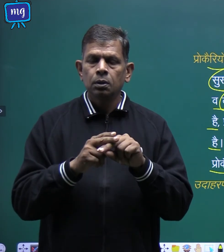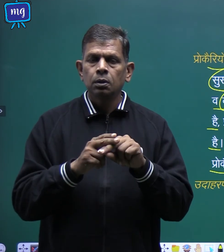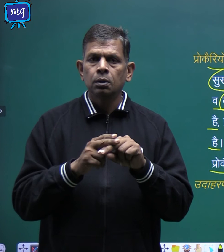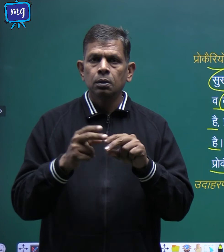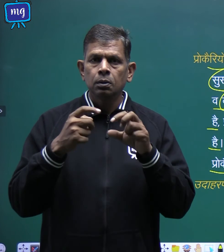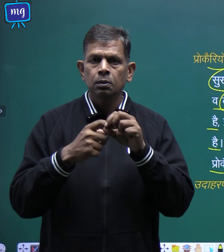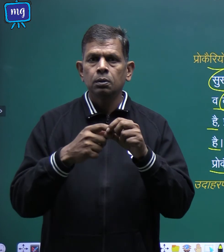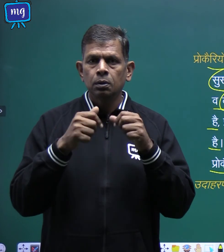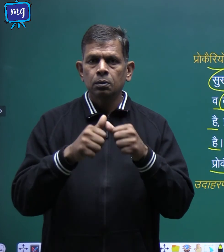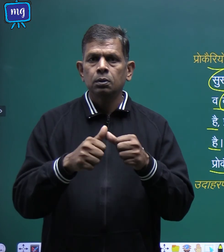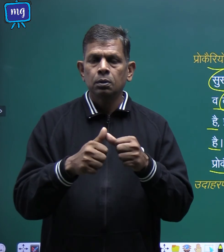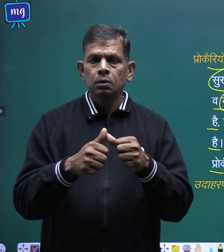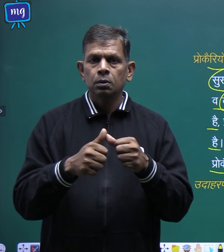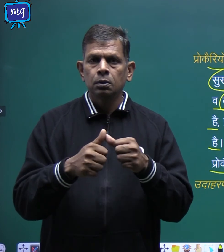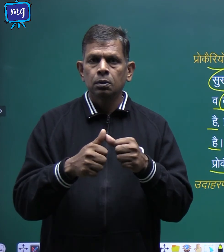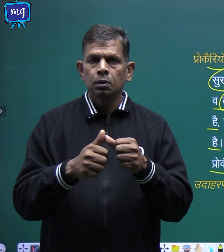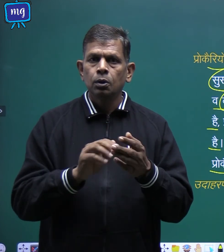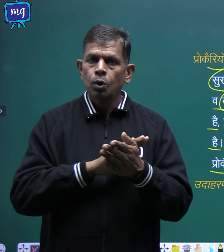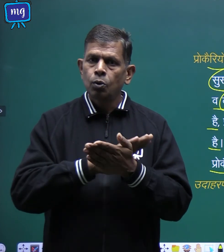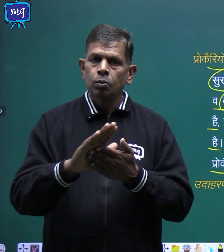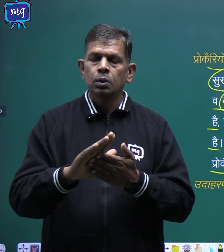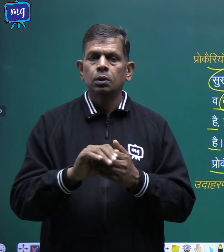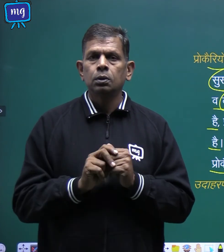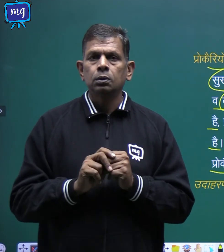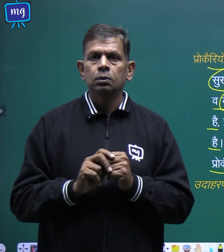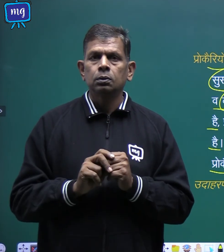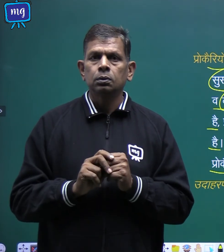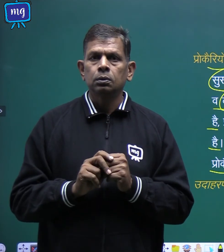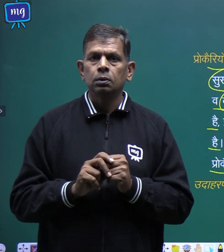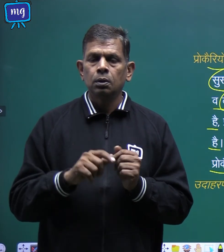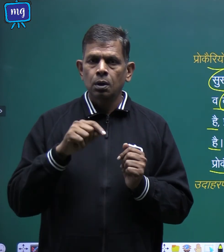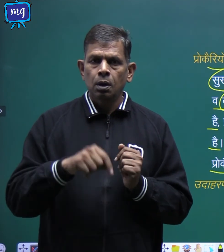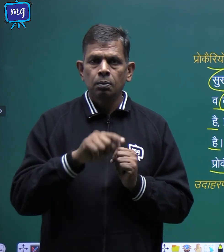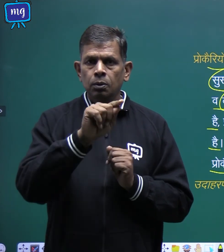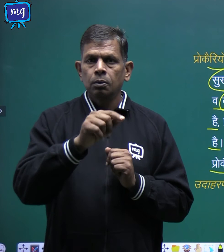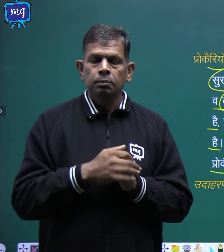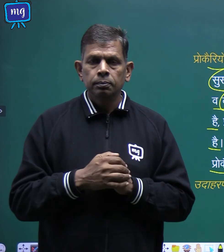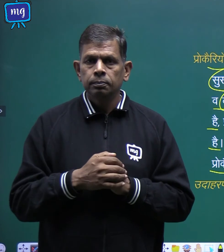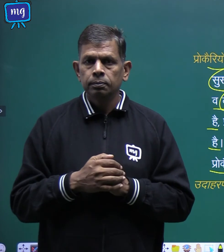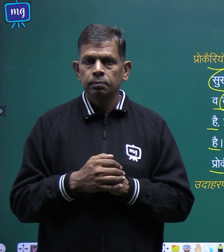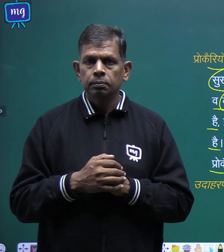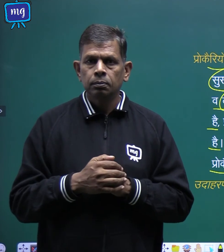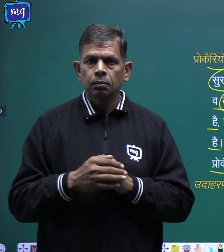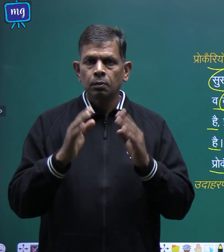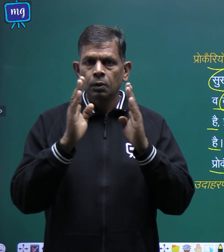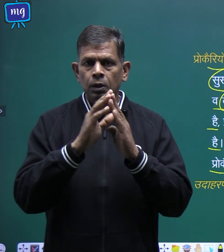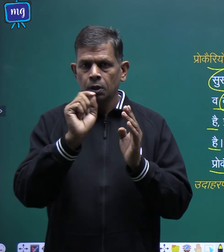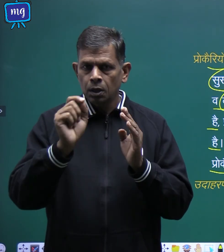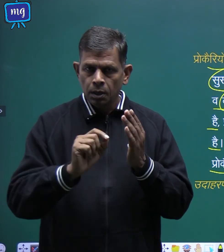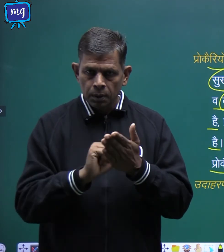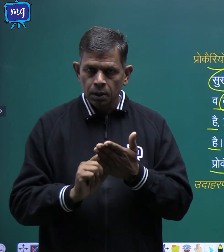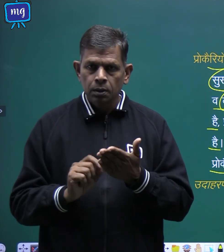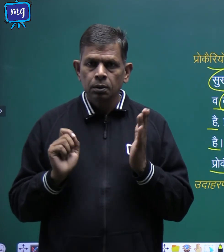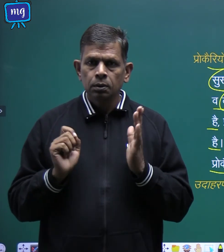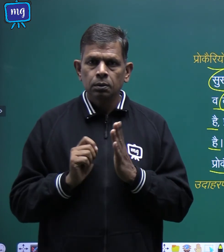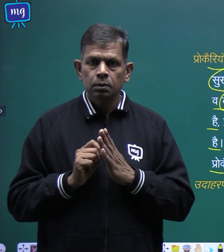प्रश्न उत्तर पूरे कर लिए हैं। अब आप गृह कार्य करेंगे।